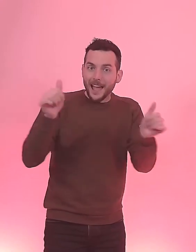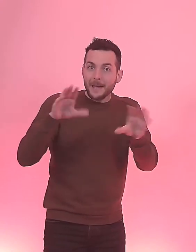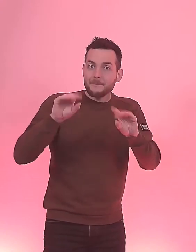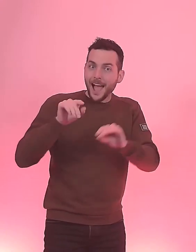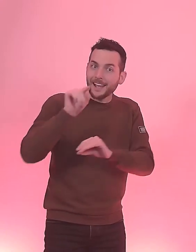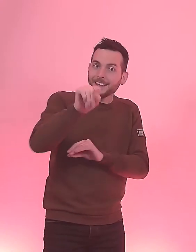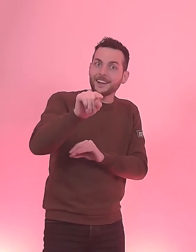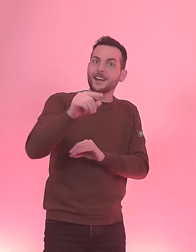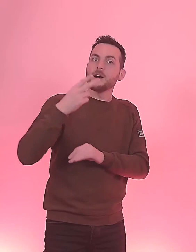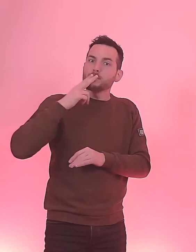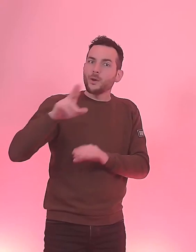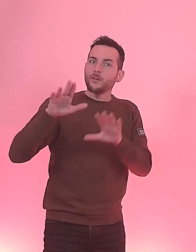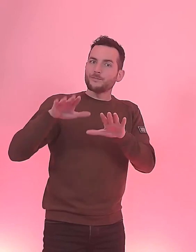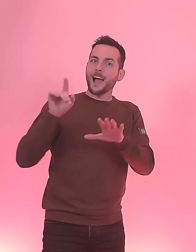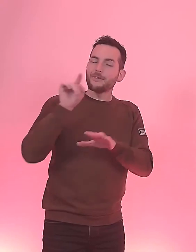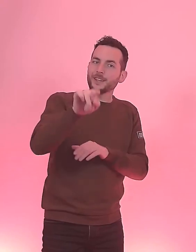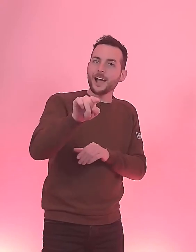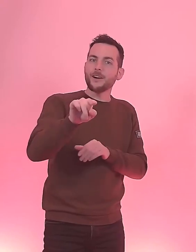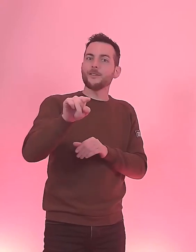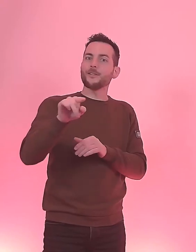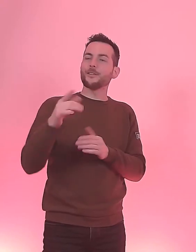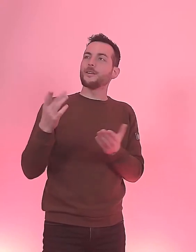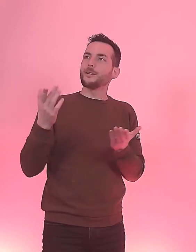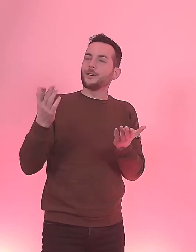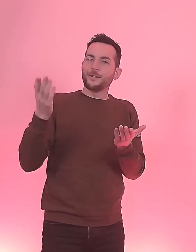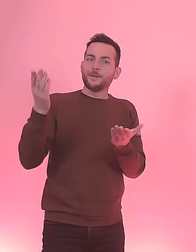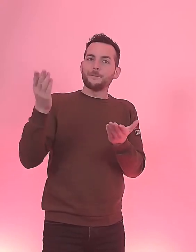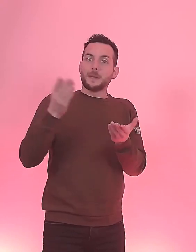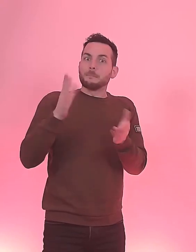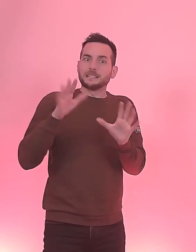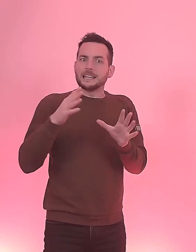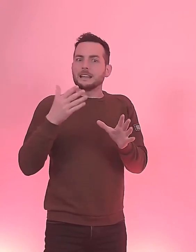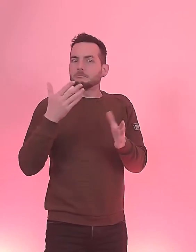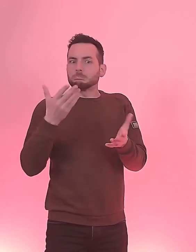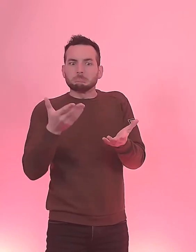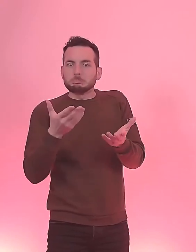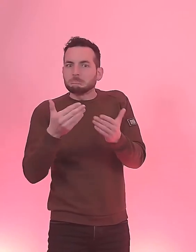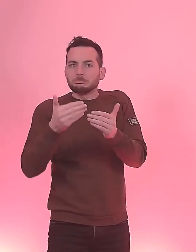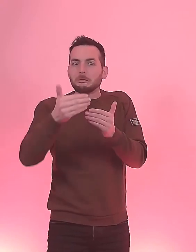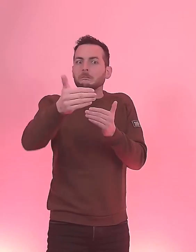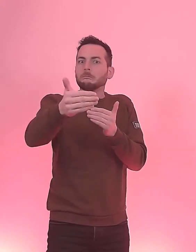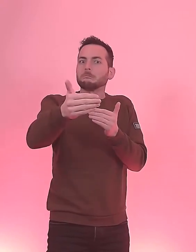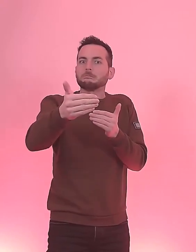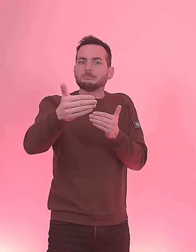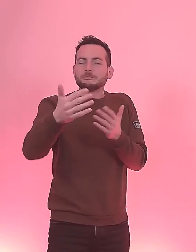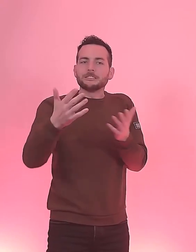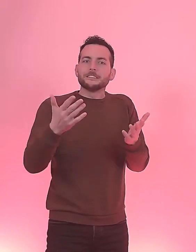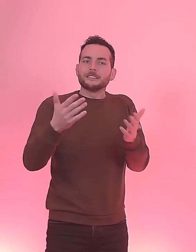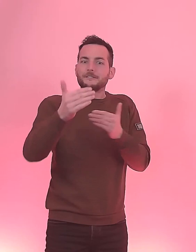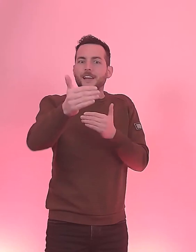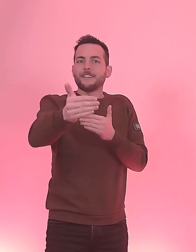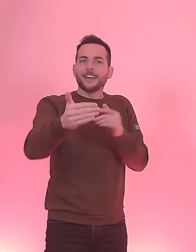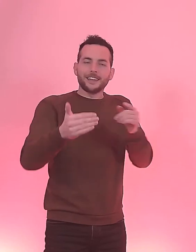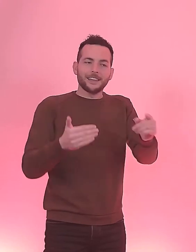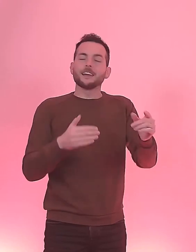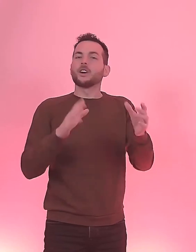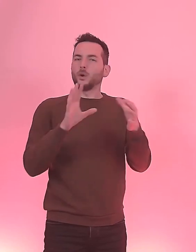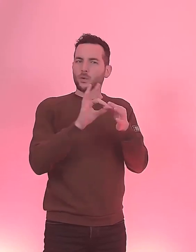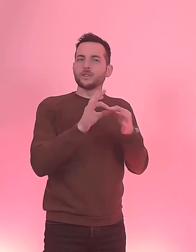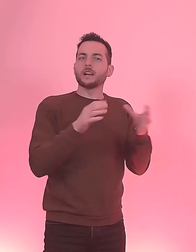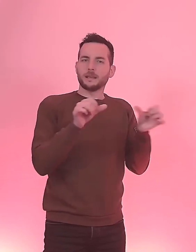maar dat het tegelijkertijd mijlen ver weg lijkt neem dan de stappen en neem contact op met de minste team ze willen graag